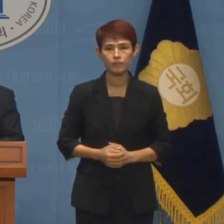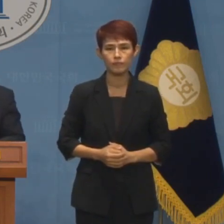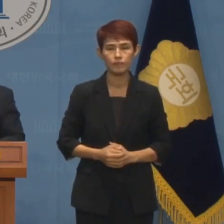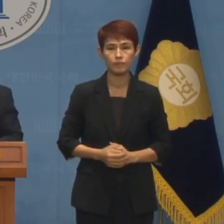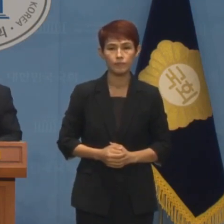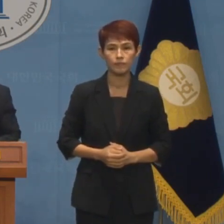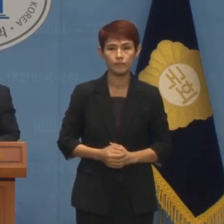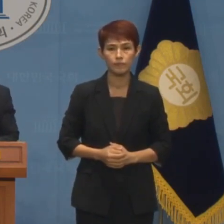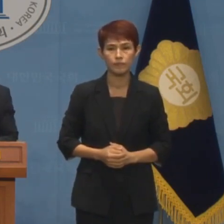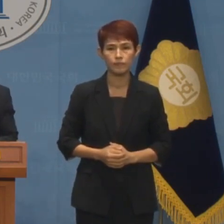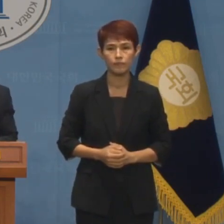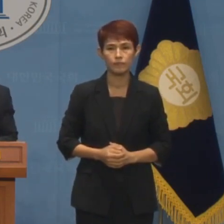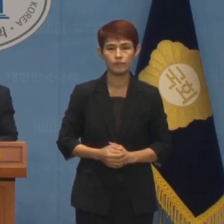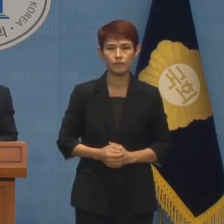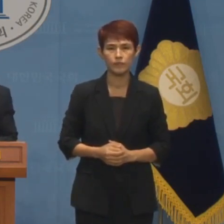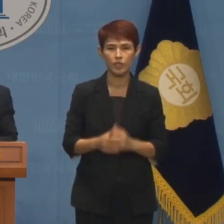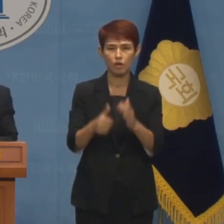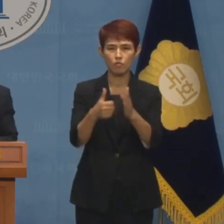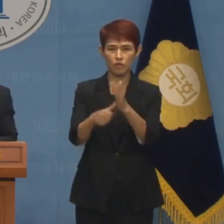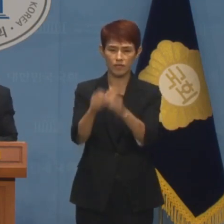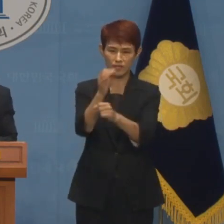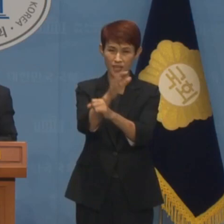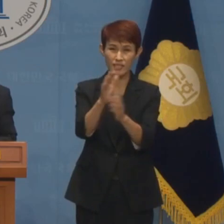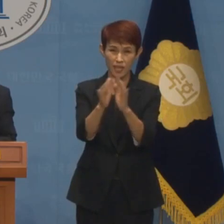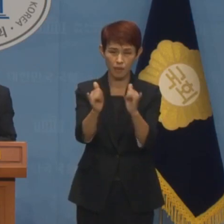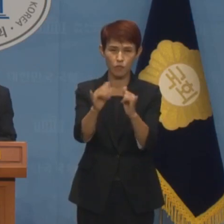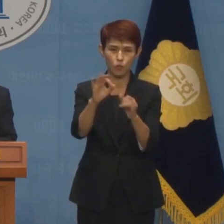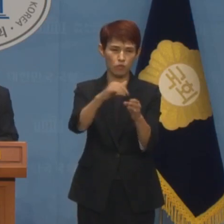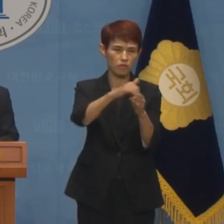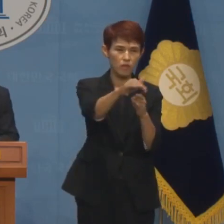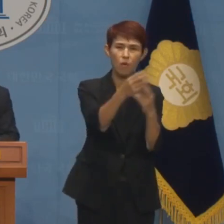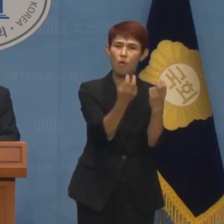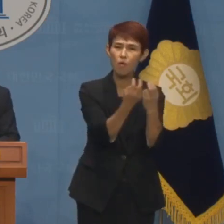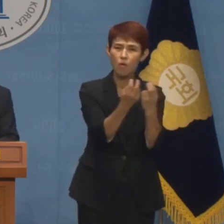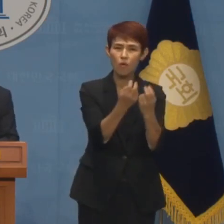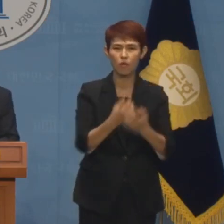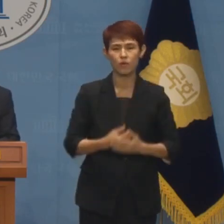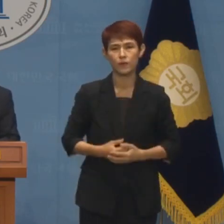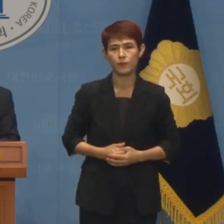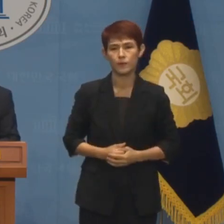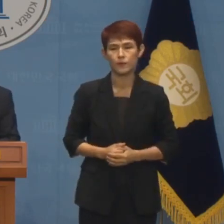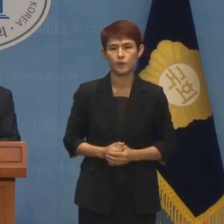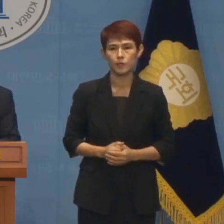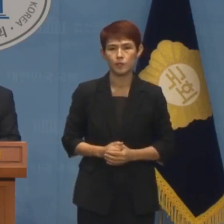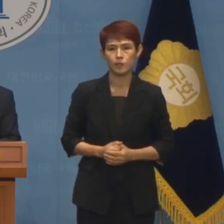마지막으로 우리 구매자들, 소비자들 환불과 관련해서 지금